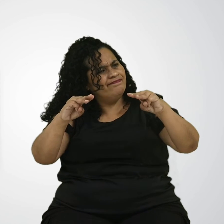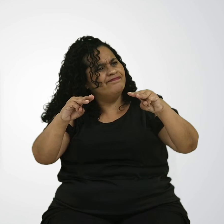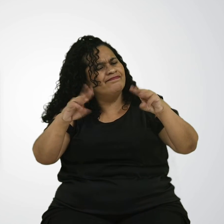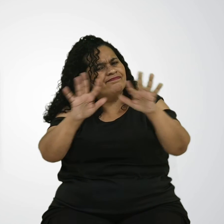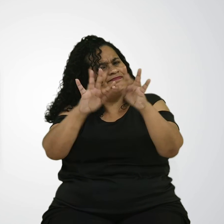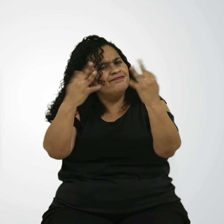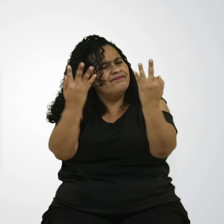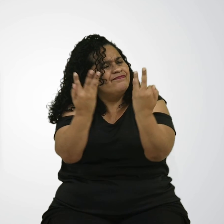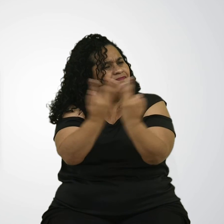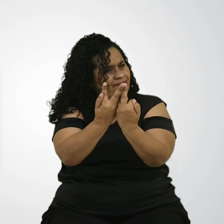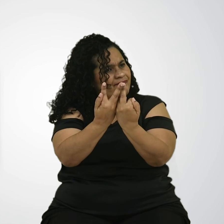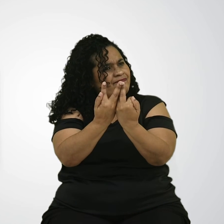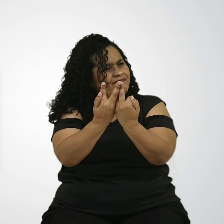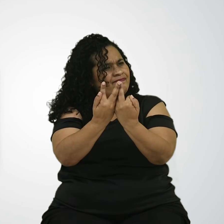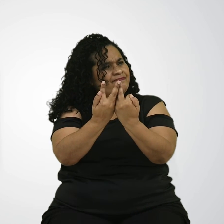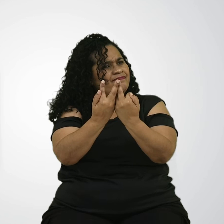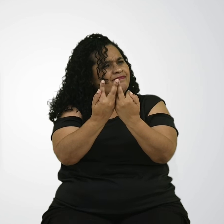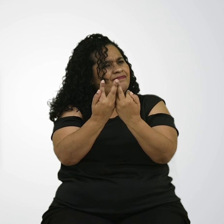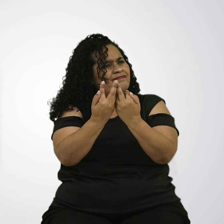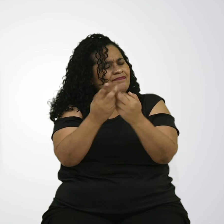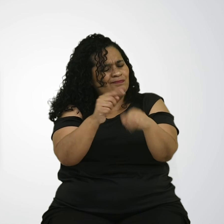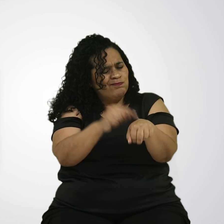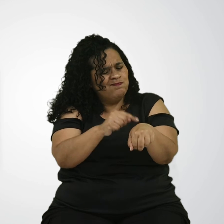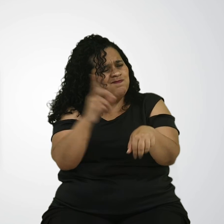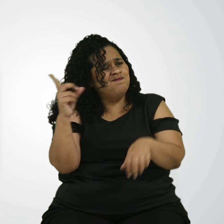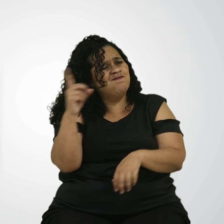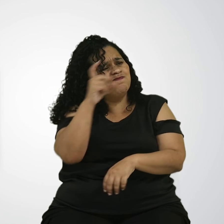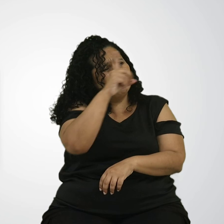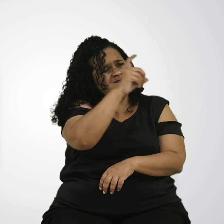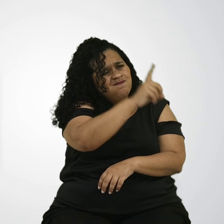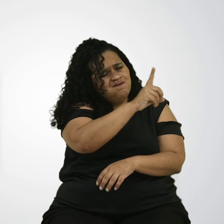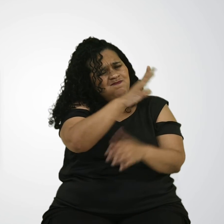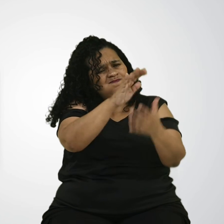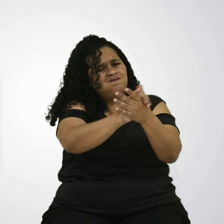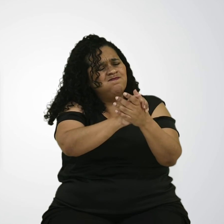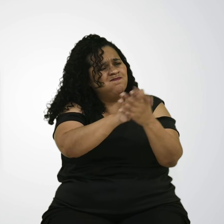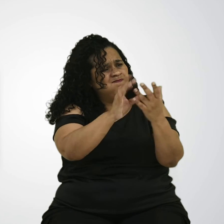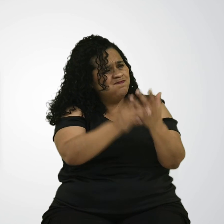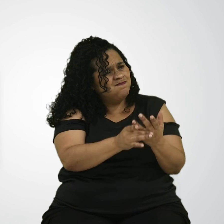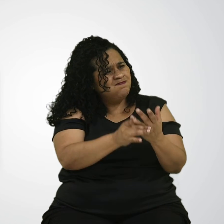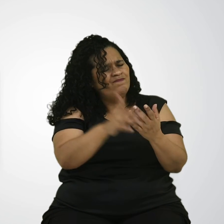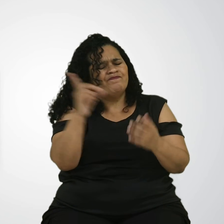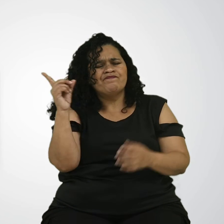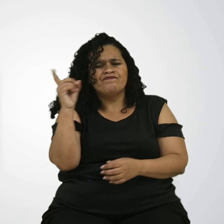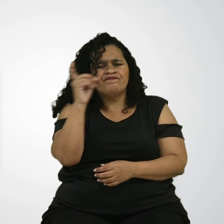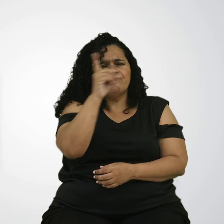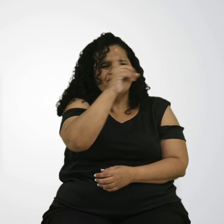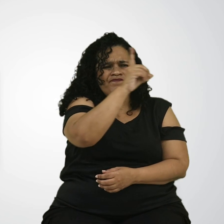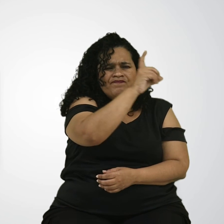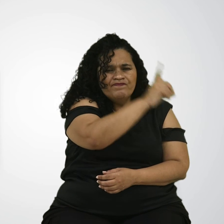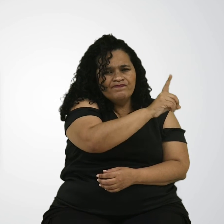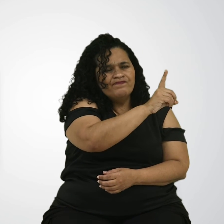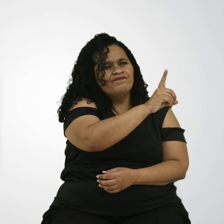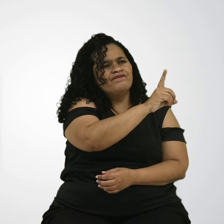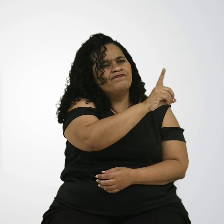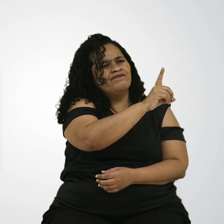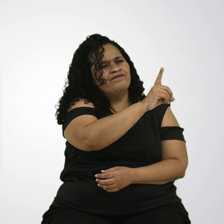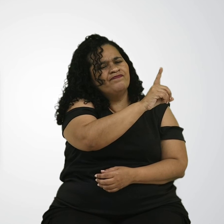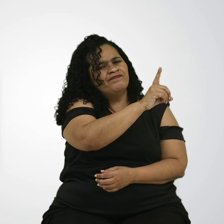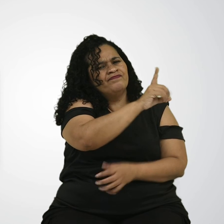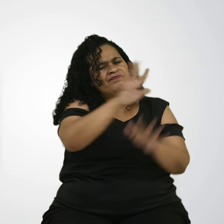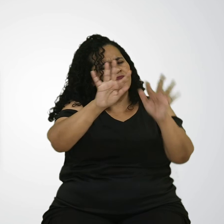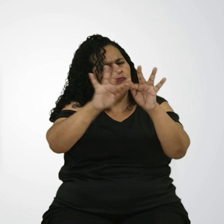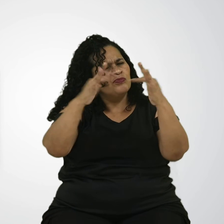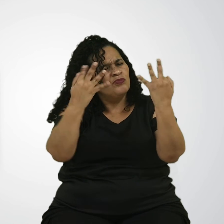famílias que estão atravessando tempos difíceis, casamentos que estão atravessando tempos difíceis,